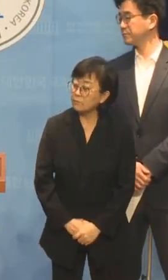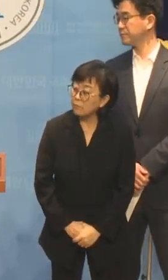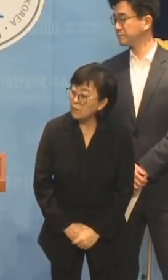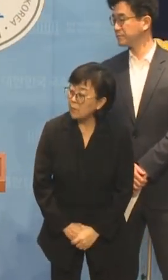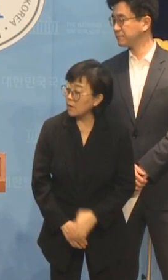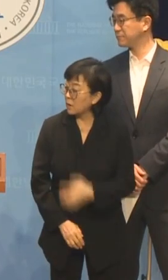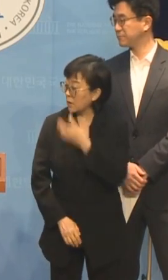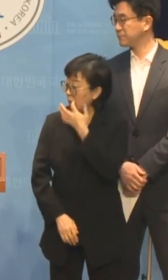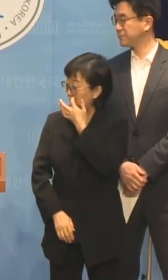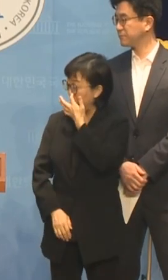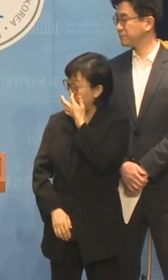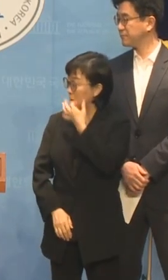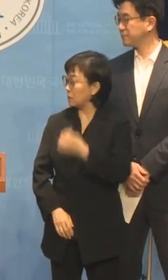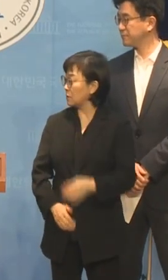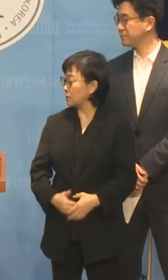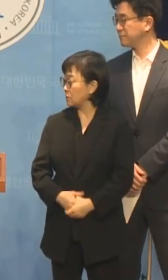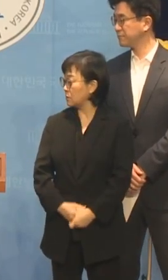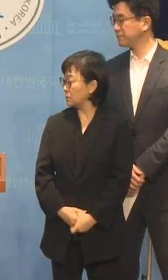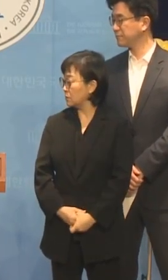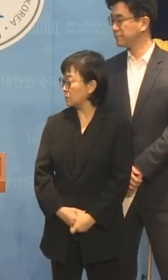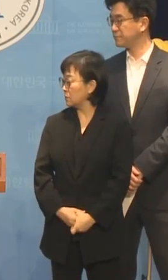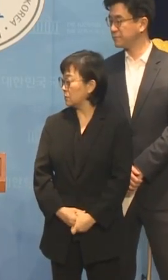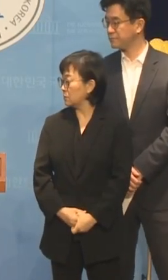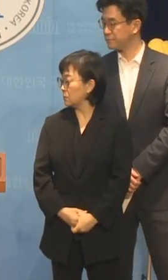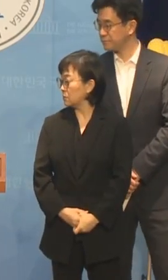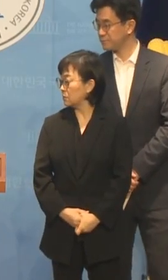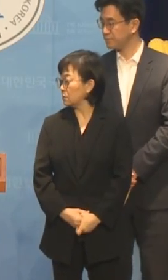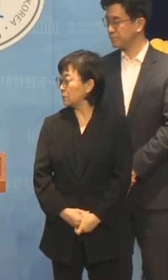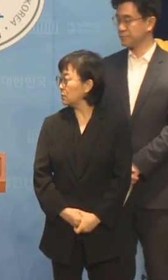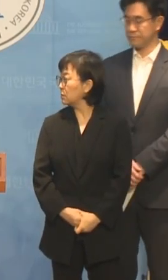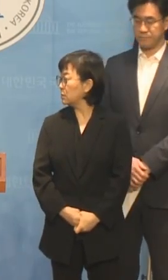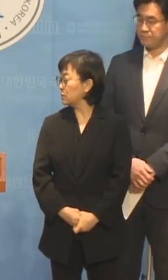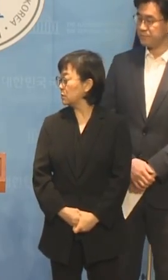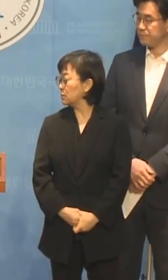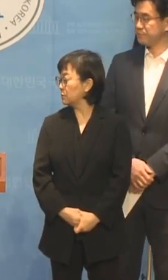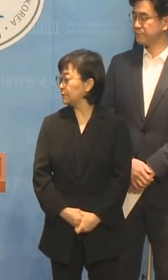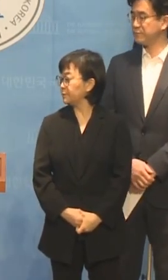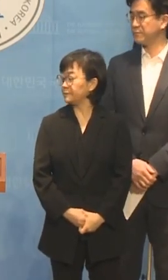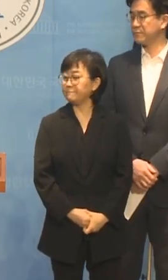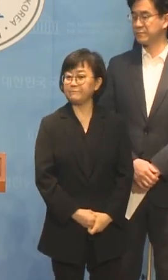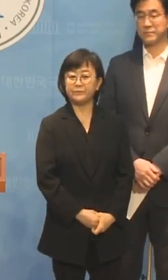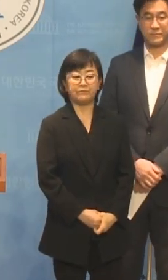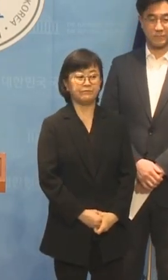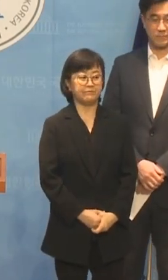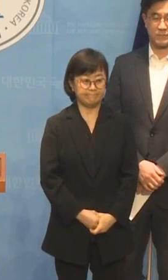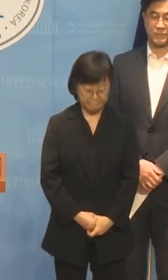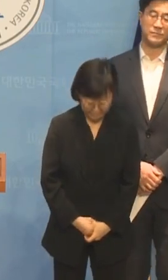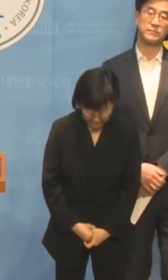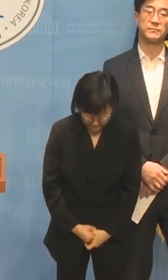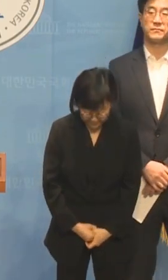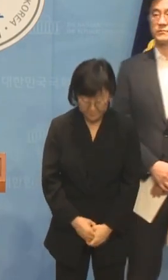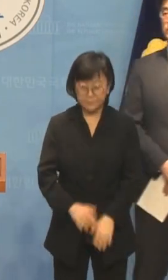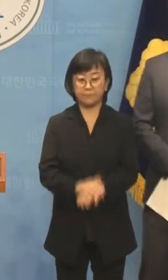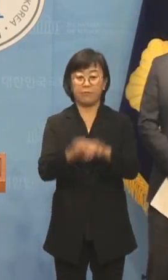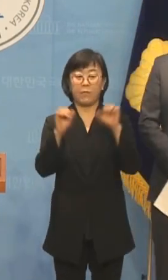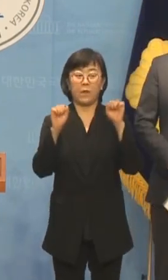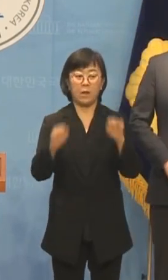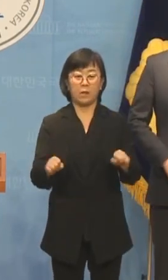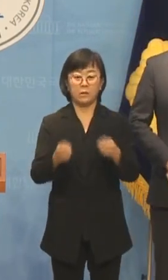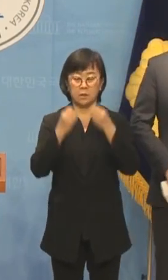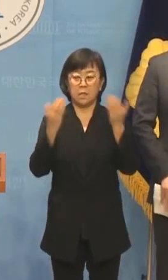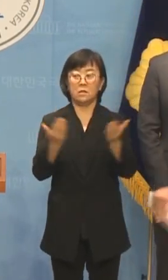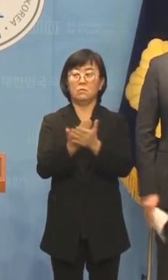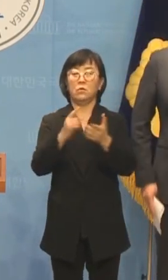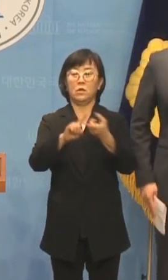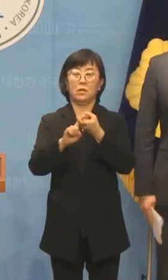그 발표를 하실 때 이걸 내리면 될 것 같아요. 그냥 이렇게. 알겠습니다. 네, 안녕하십니까.